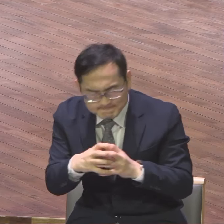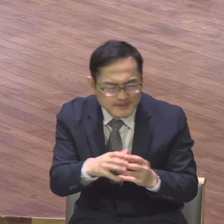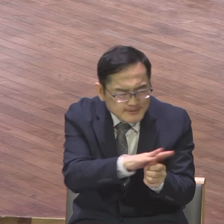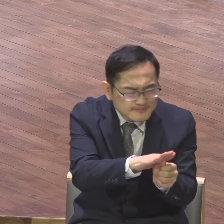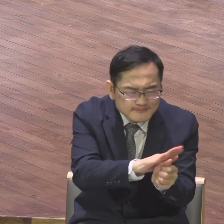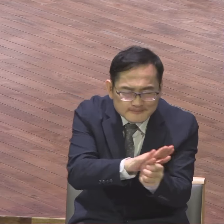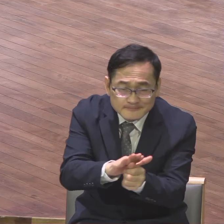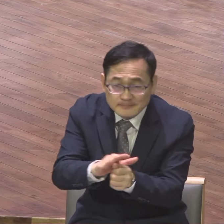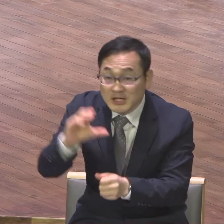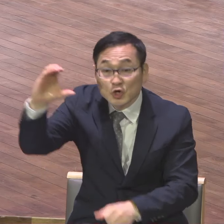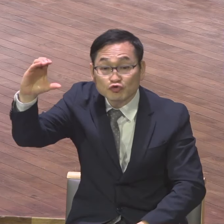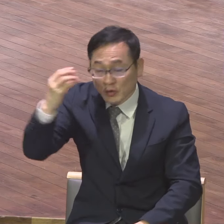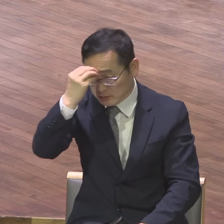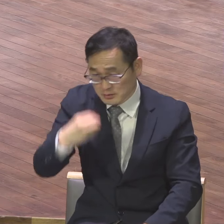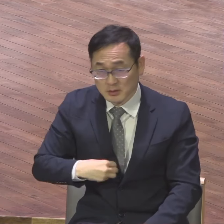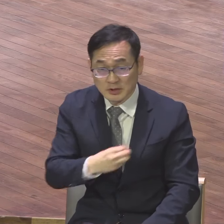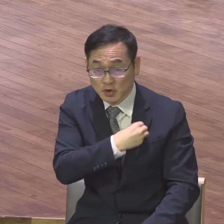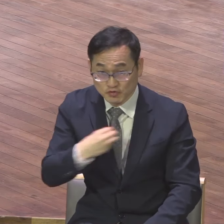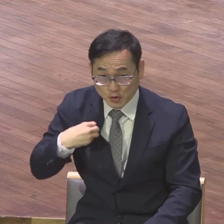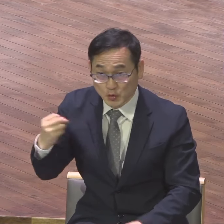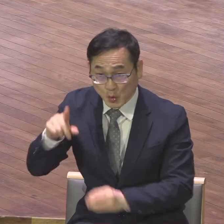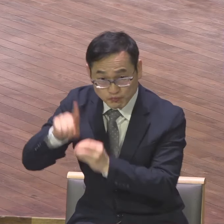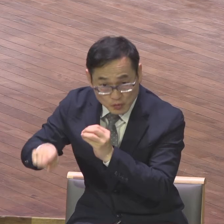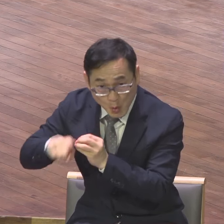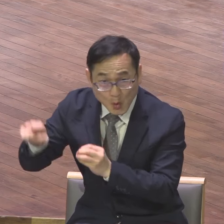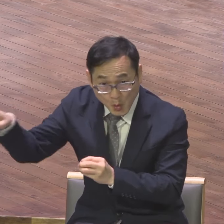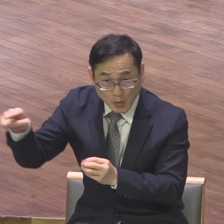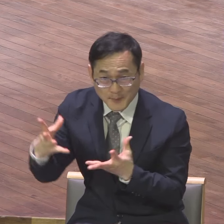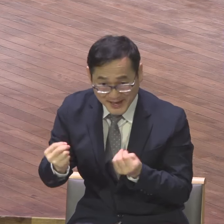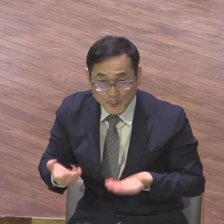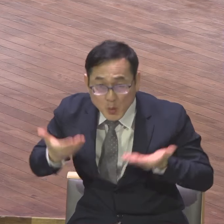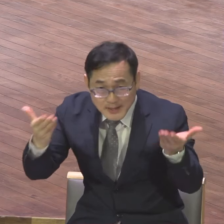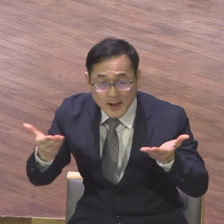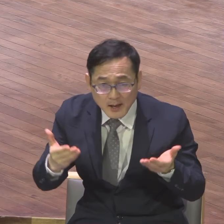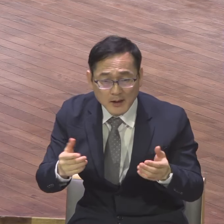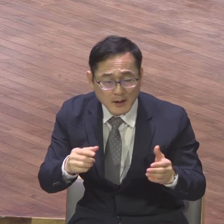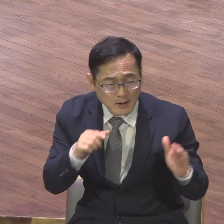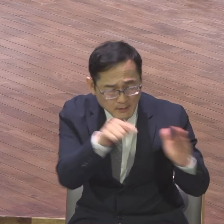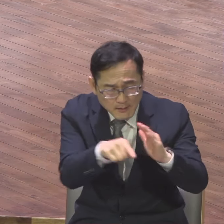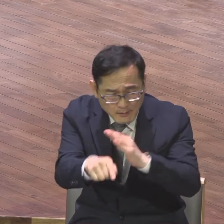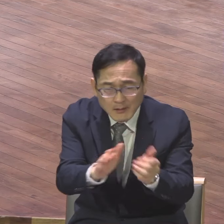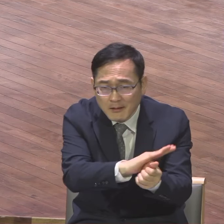그 천주교, 불교 많이 합니다. 기독교도 하지만은.